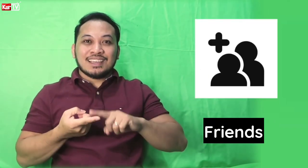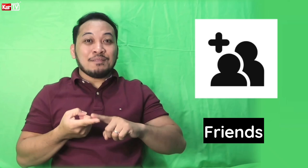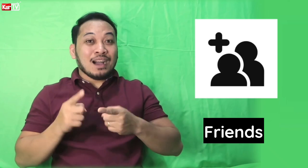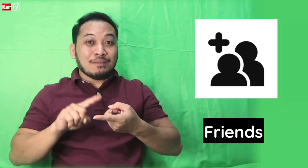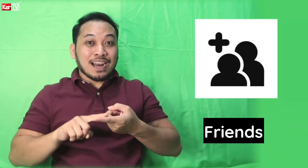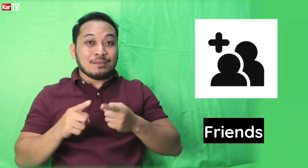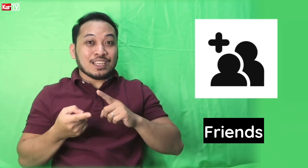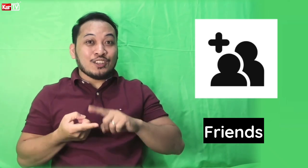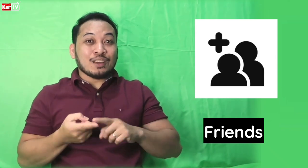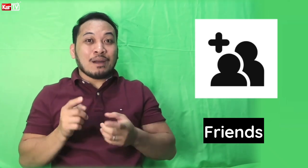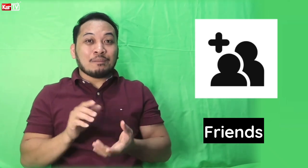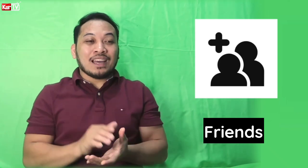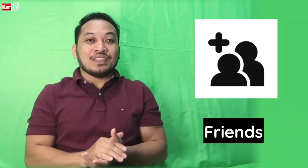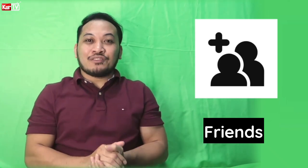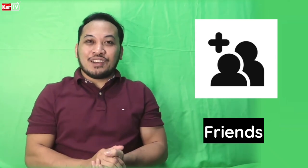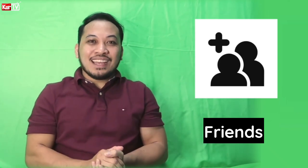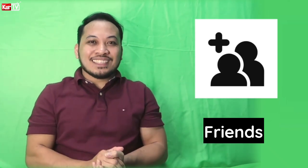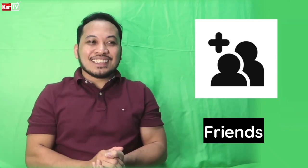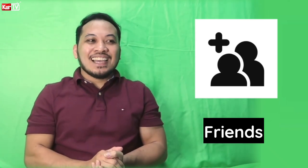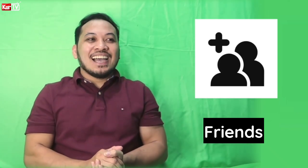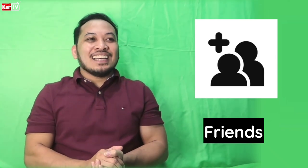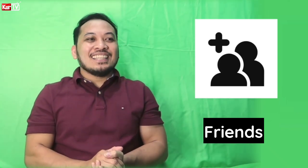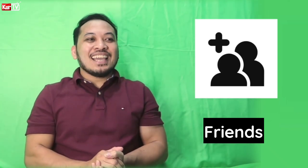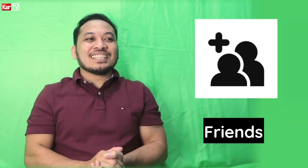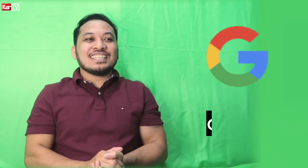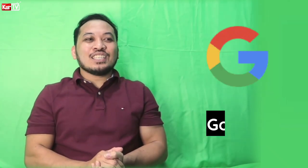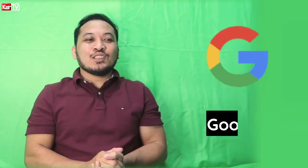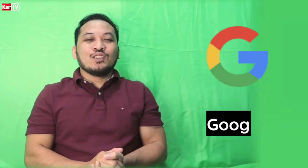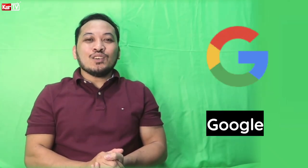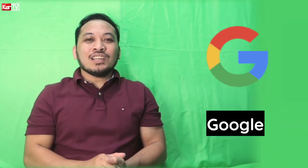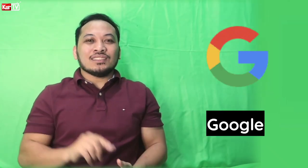Yan, baka marami sa inyo nagpapa-add na friends. Next is Google.